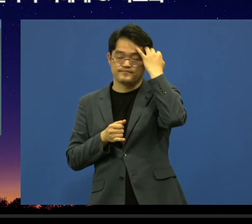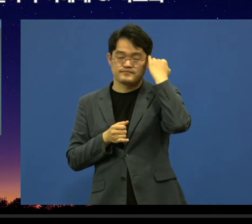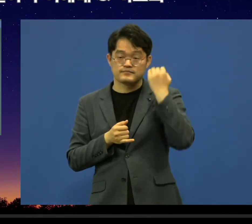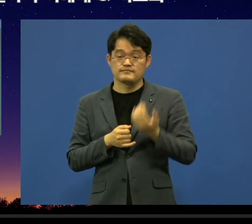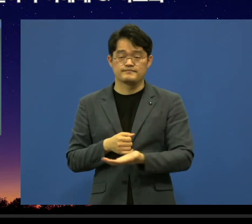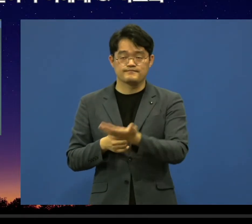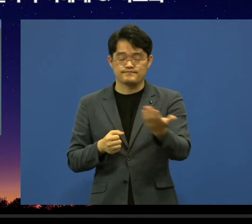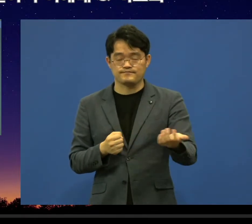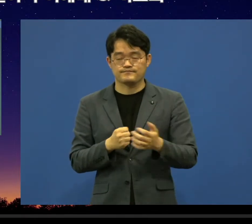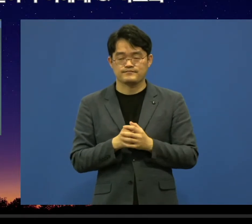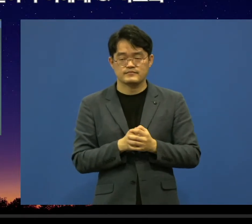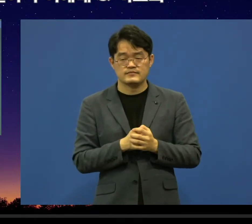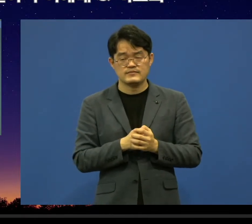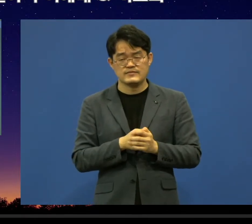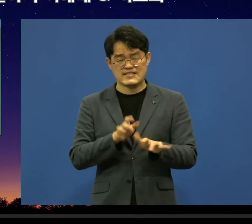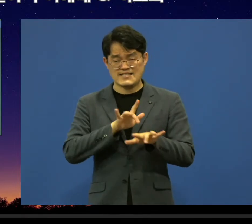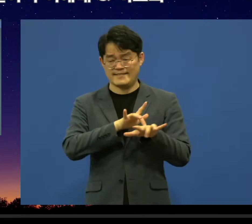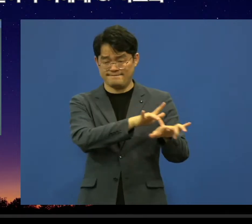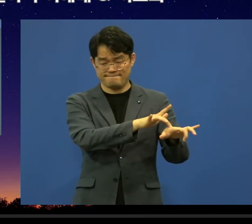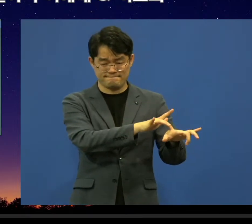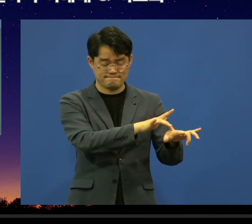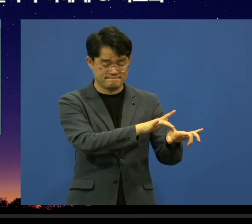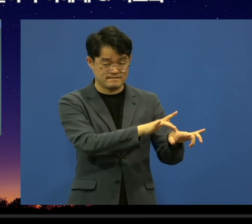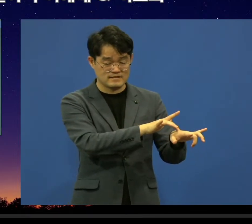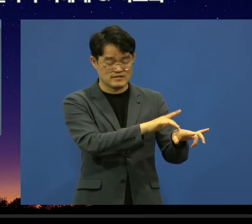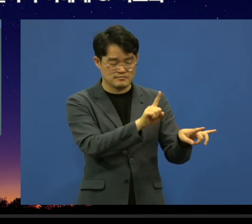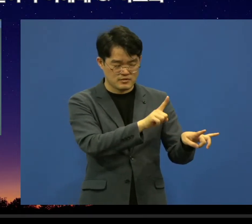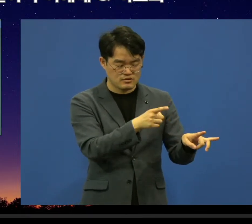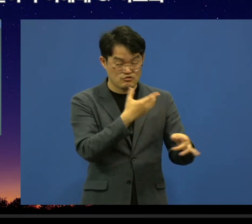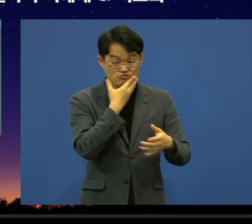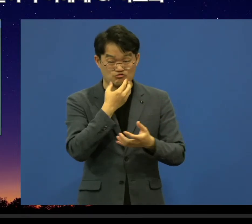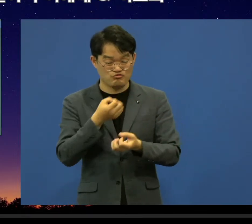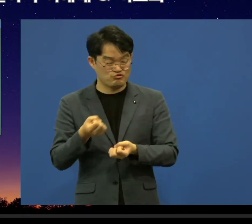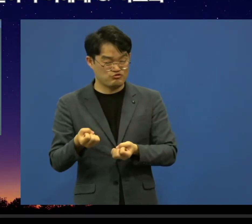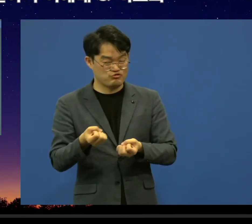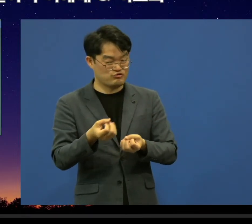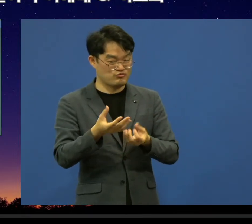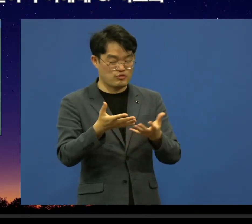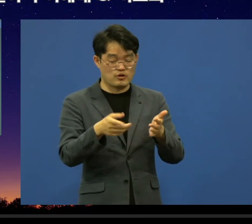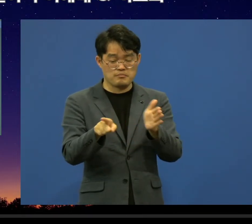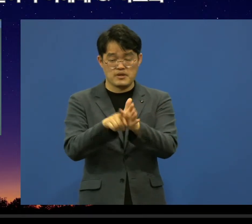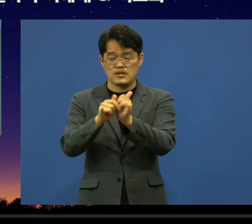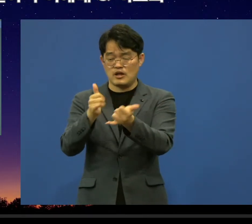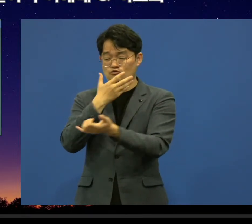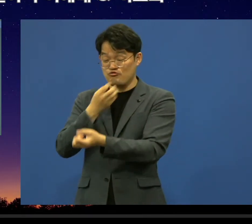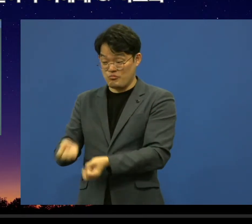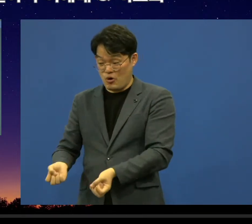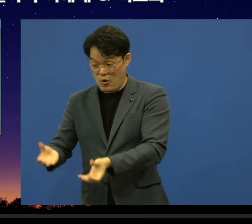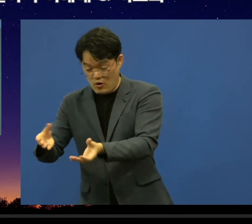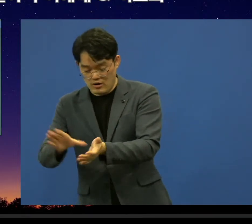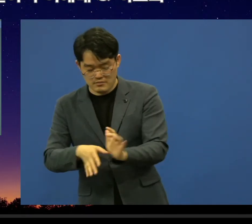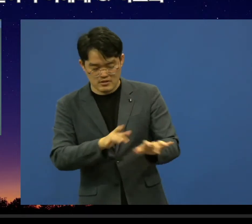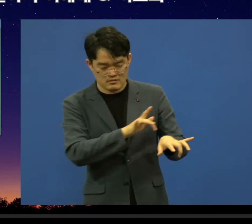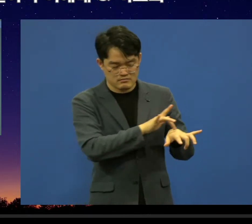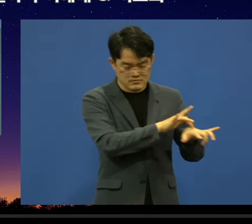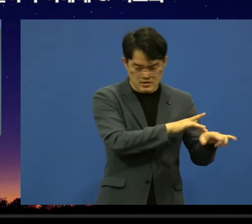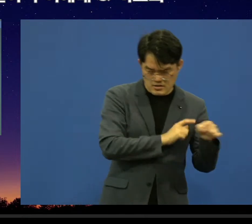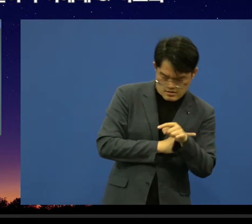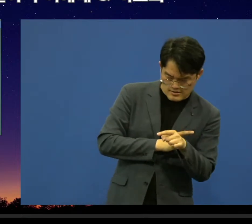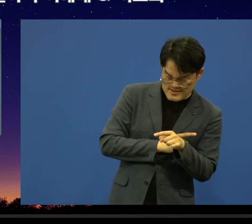사탄만큼 축복에 민감한 영이 없어요. 신자가 축복받을 때 그